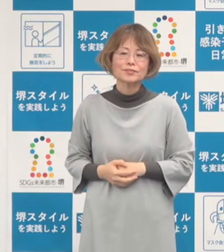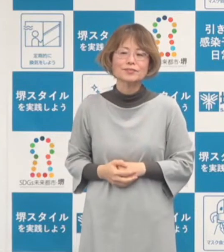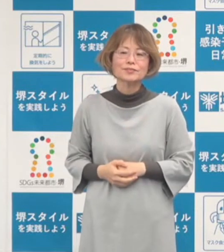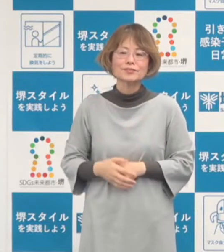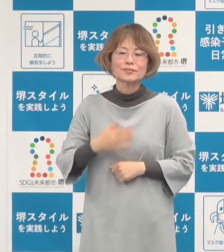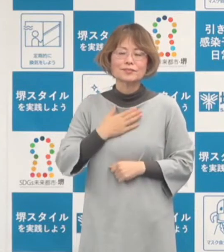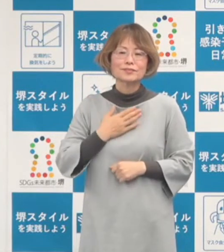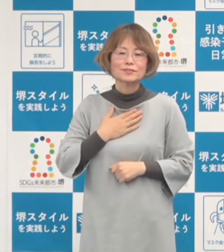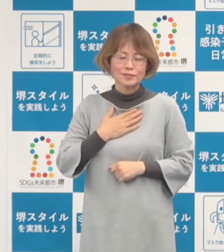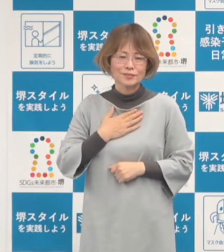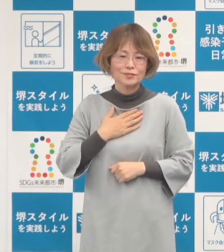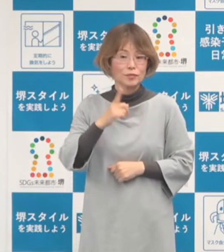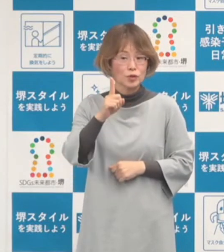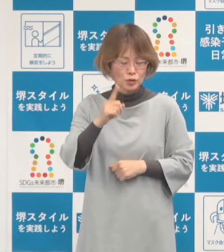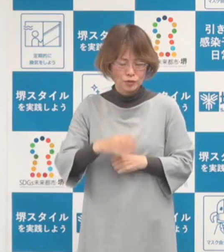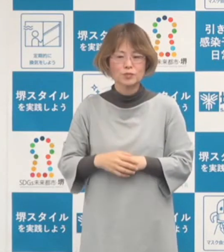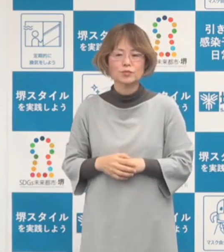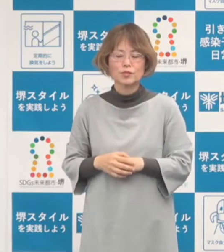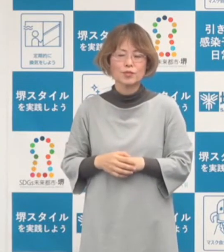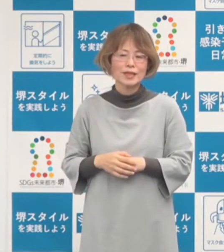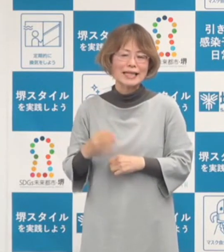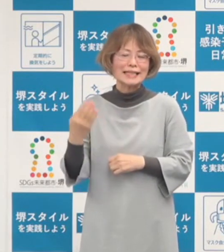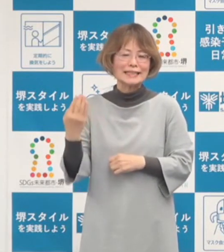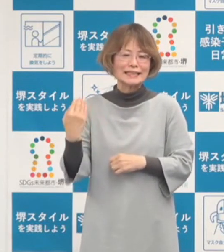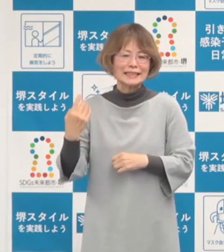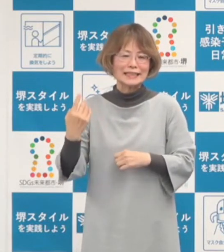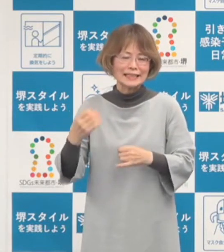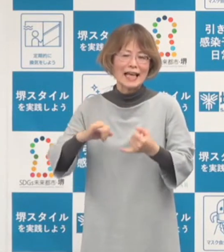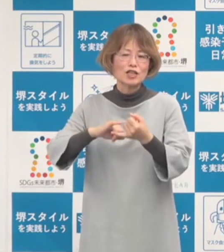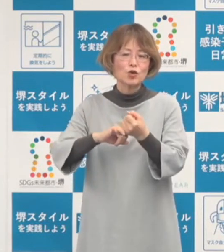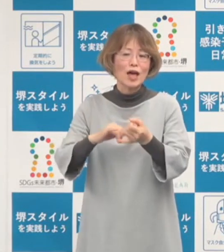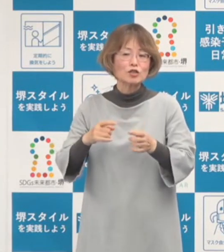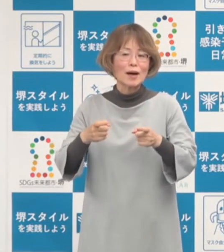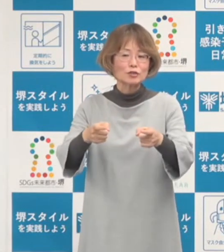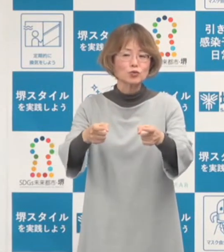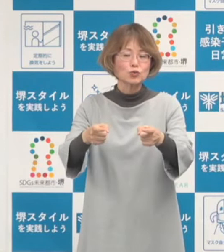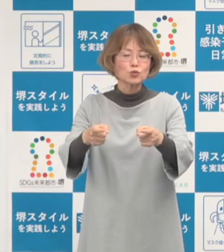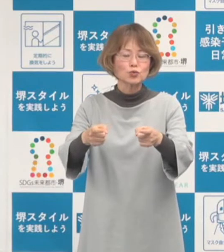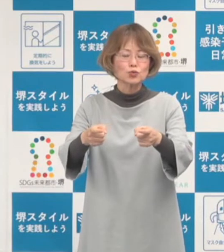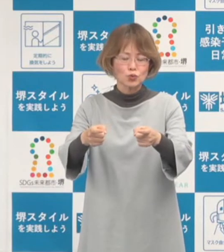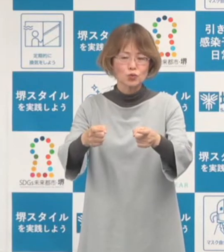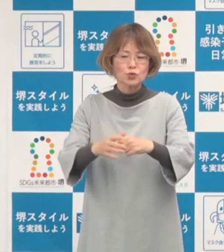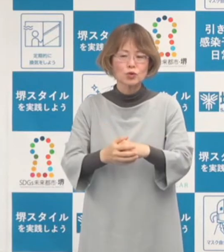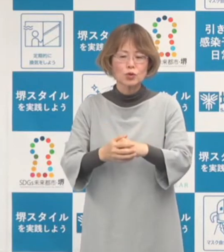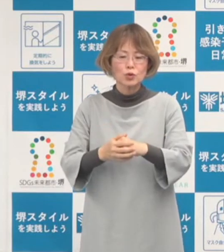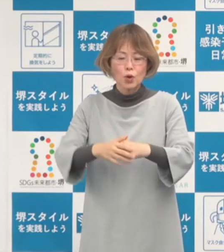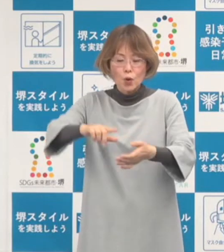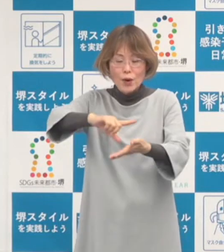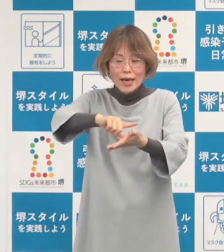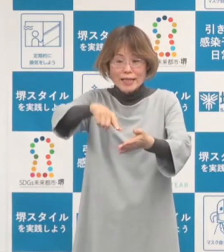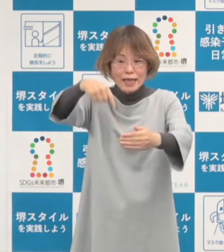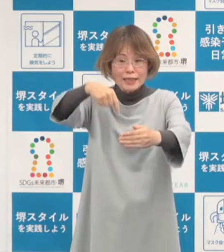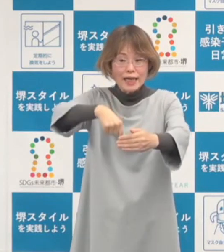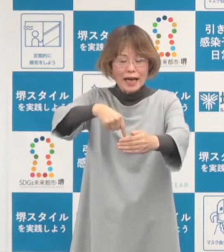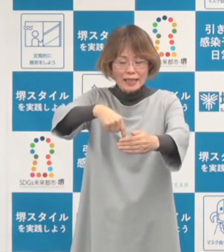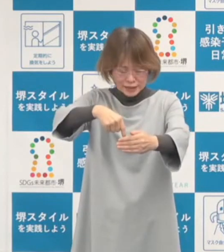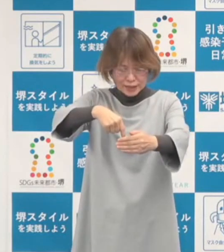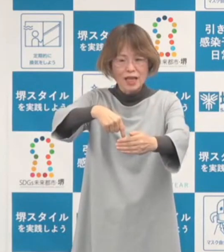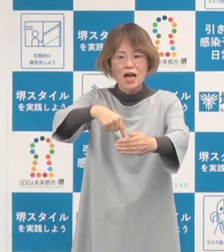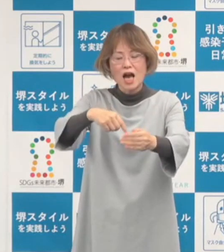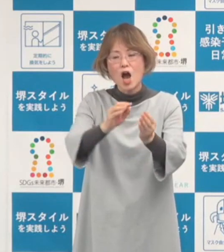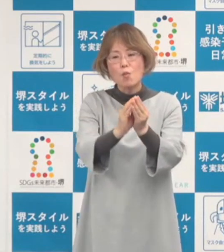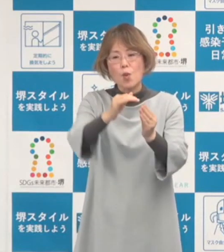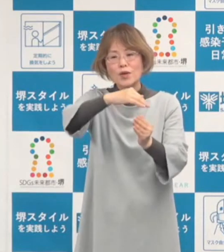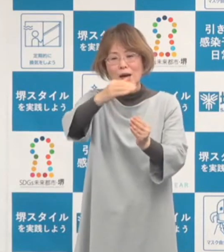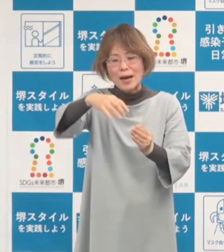わかります。で、もう一つ、オンデマンドバスなんですが、これは、エリア内、カムタイン台、桃山台のエリア内であ